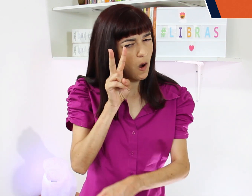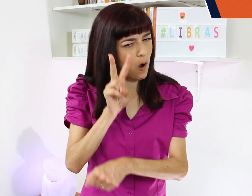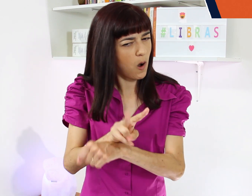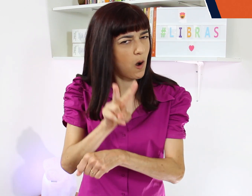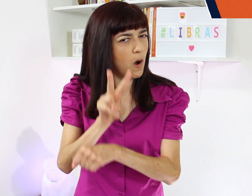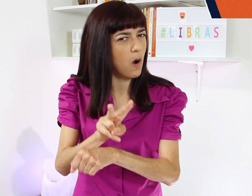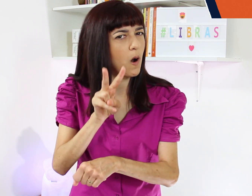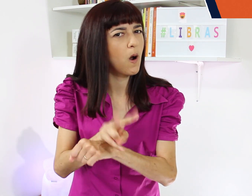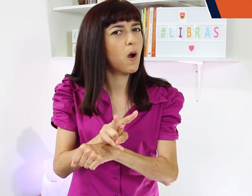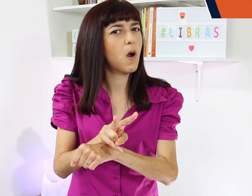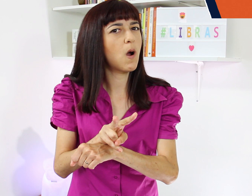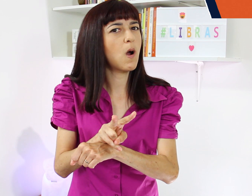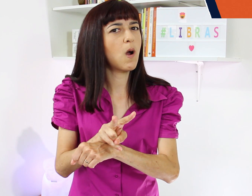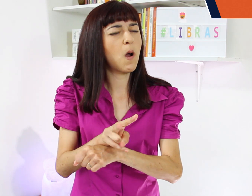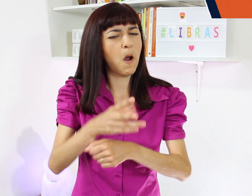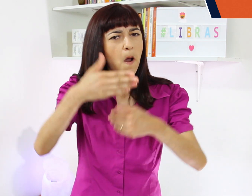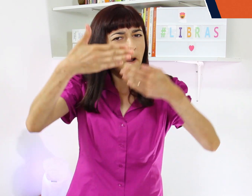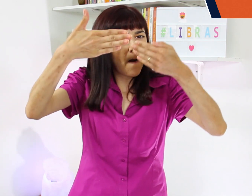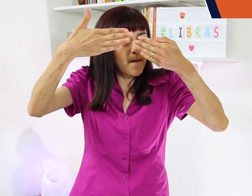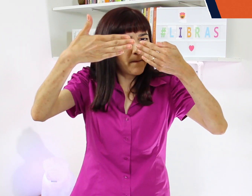Estou vigiando você.